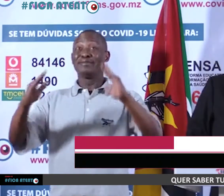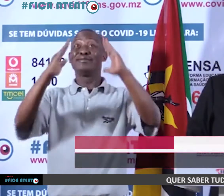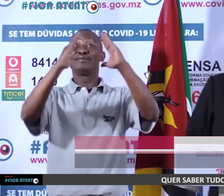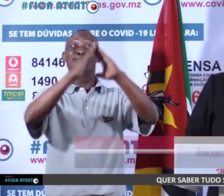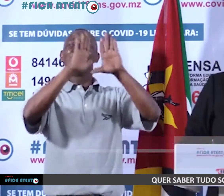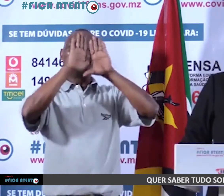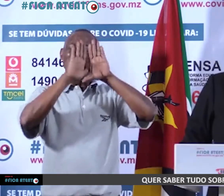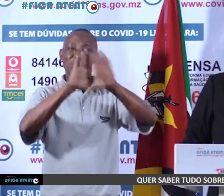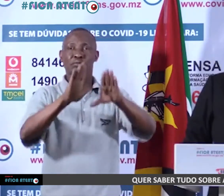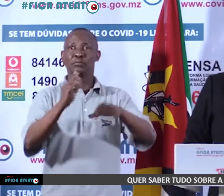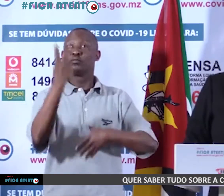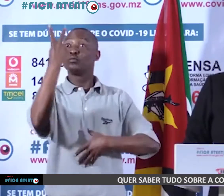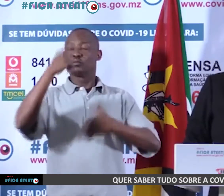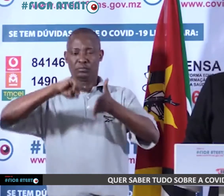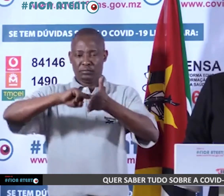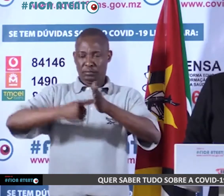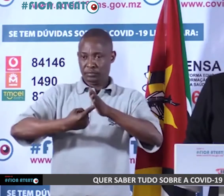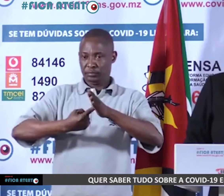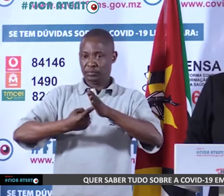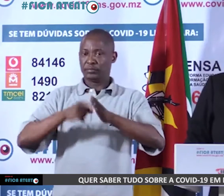do Decreto Presidencial número